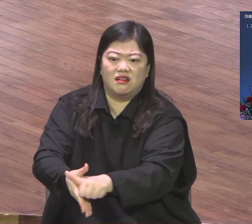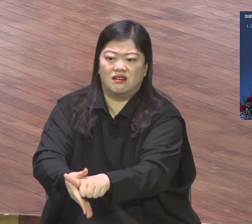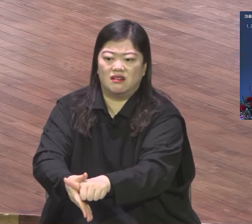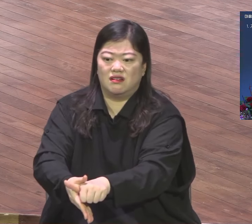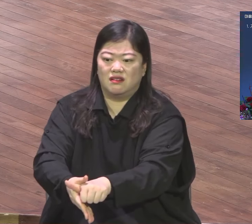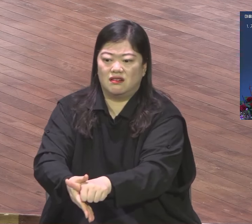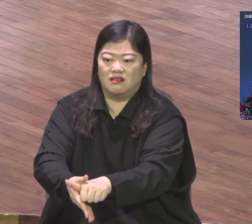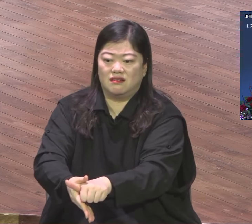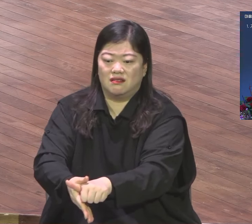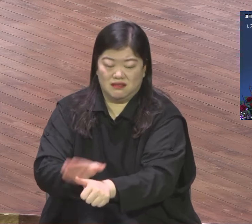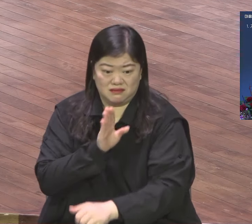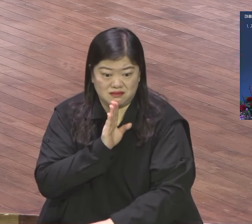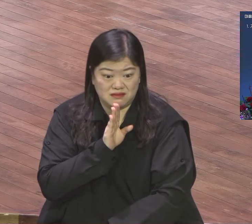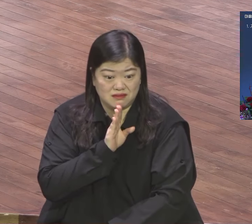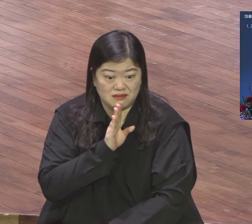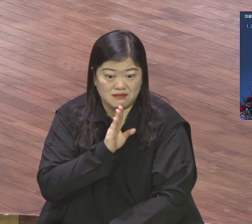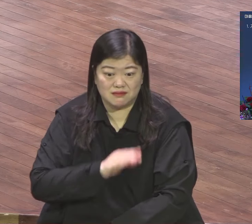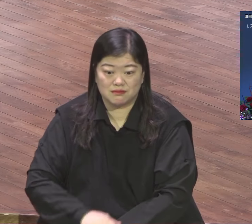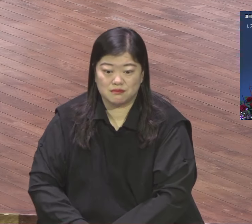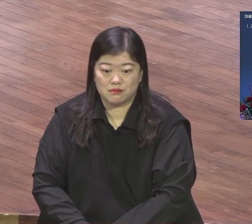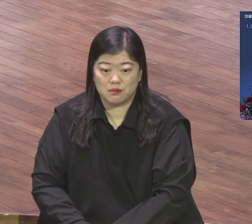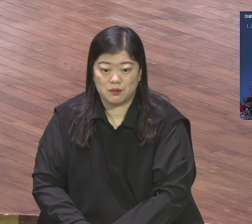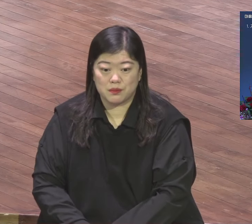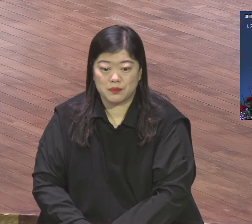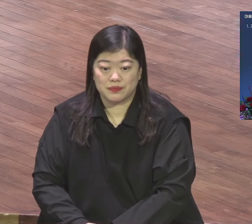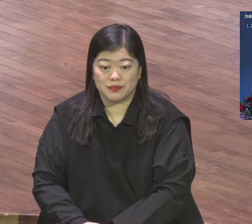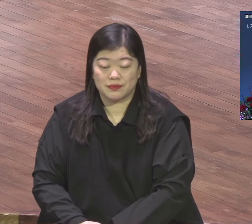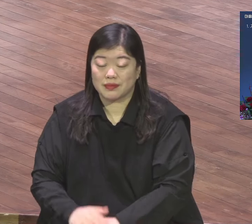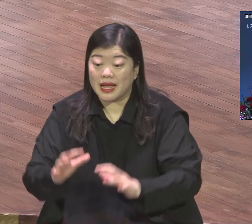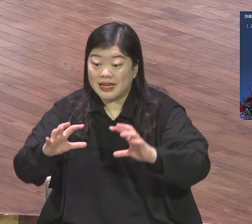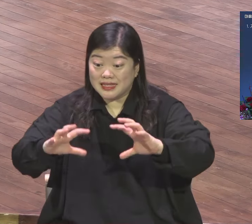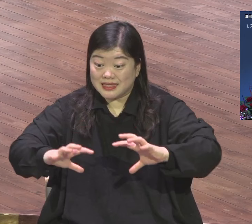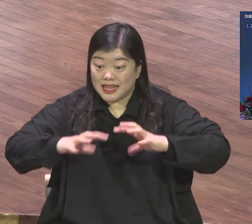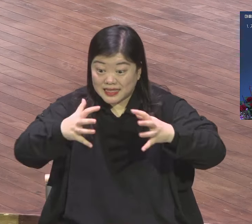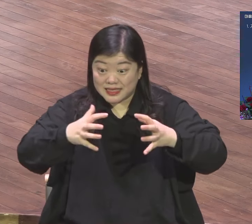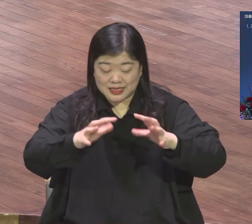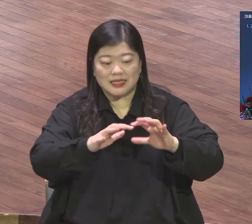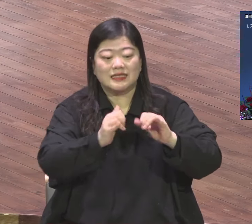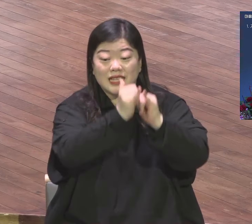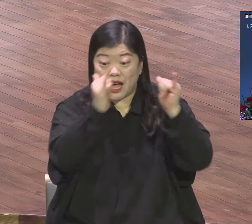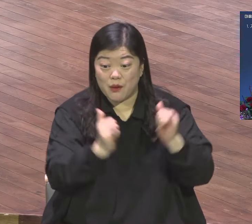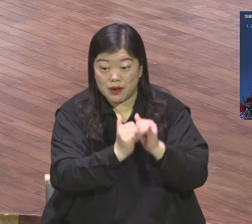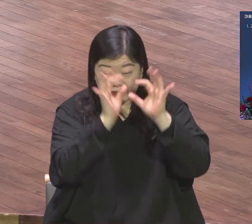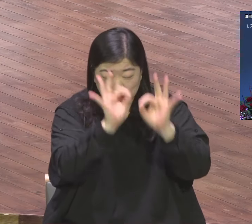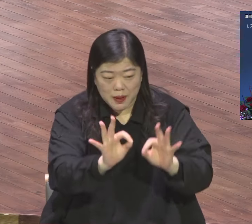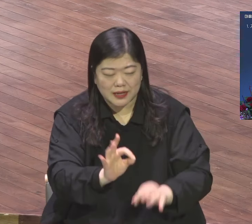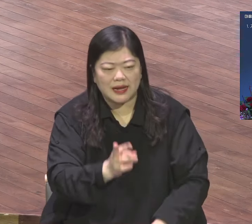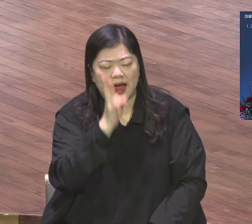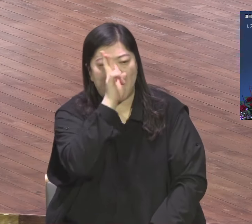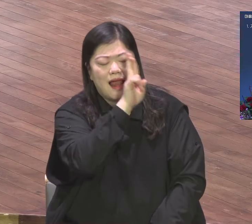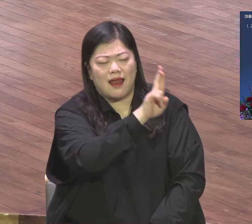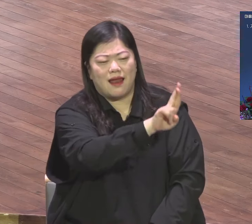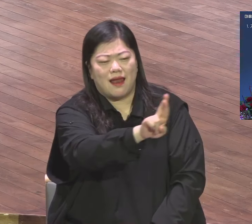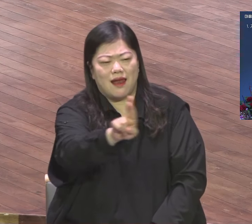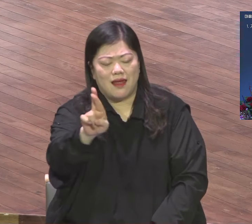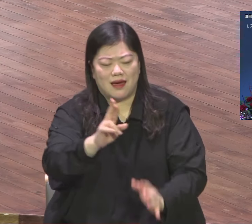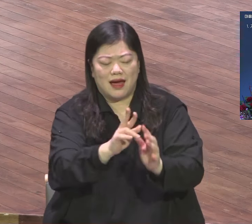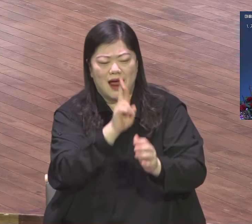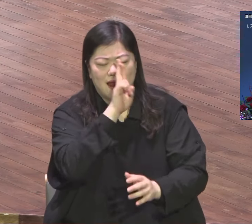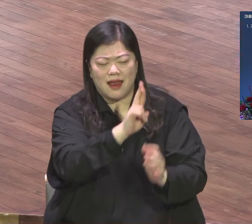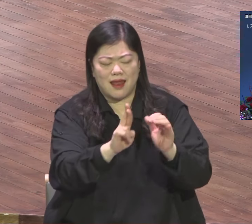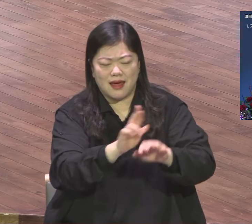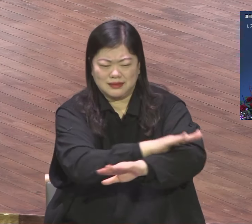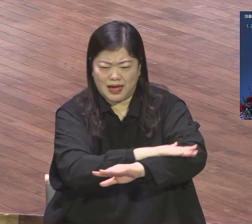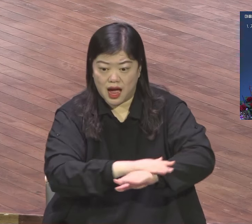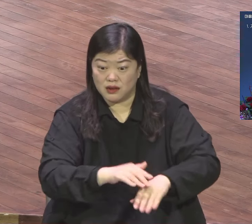정말 공감이 가잖아요. 세상에서 가장 줄을 잘 서는 방법이 뭐라고 했어요? 줄 잘 서는 방법.